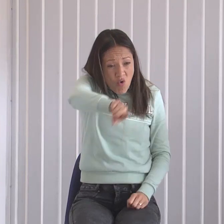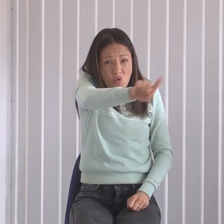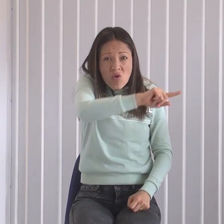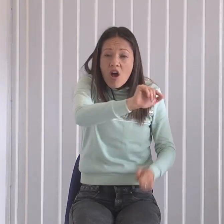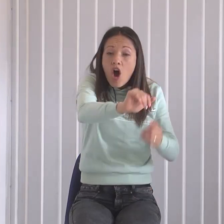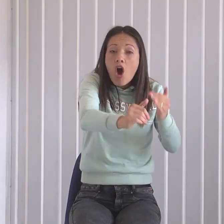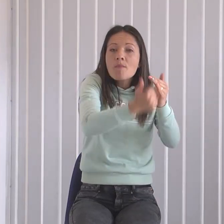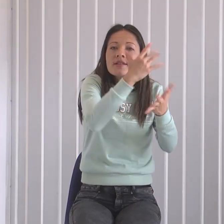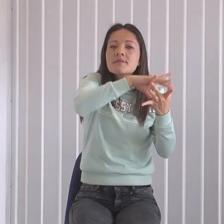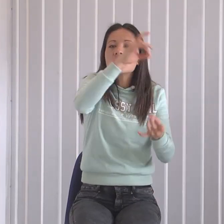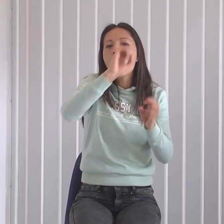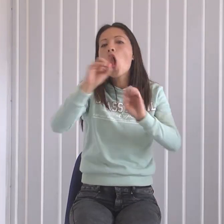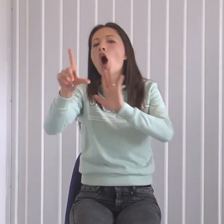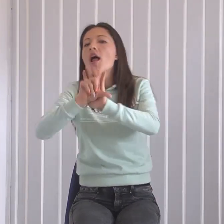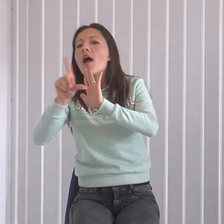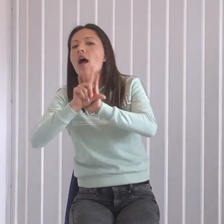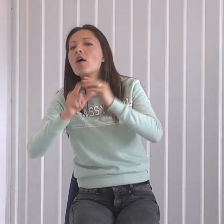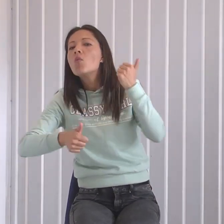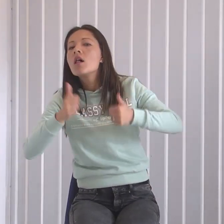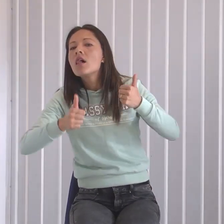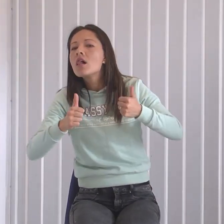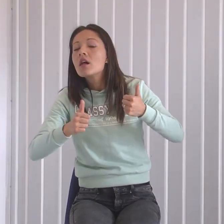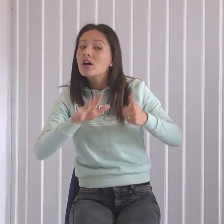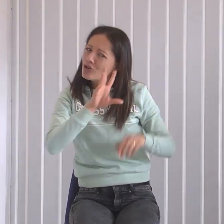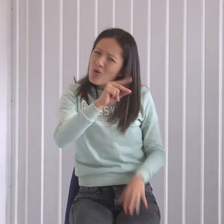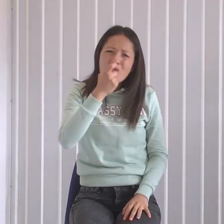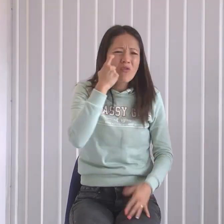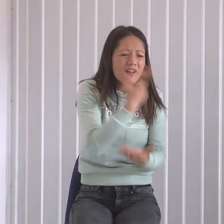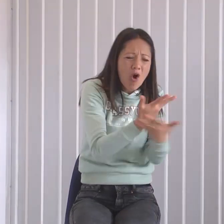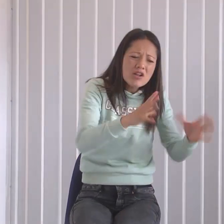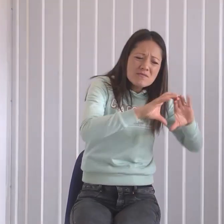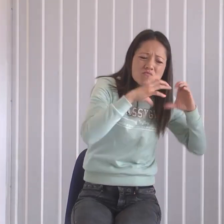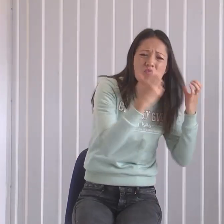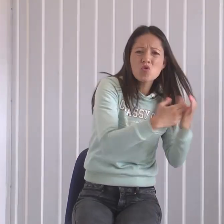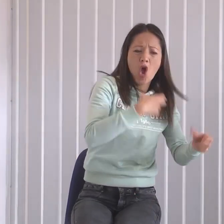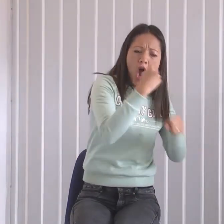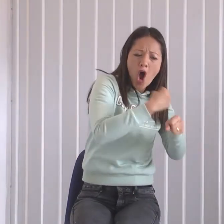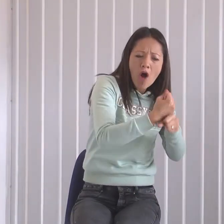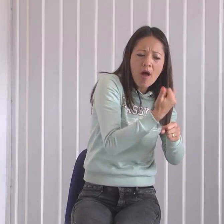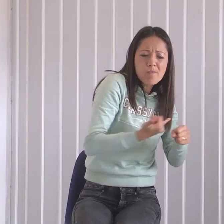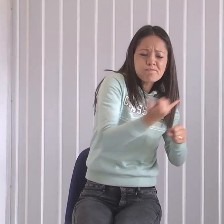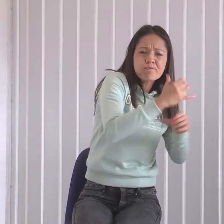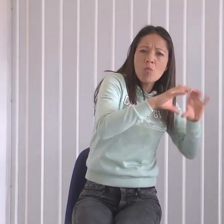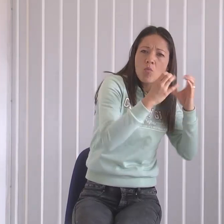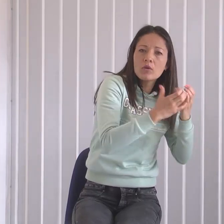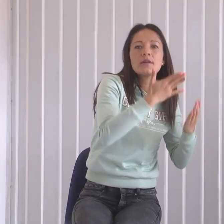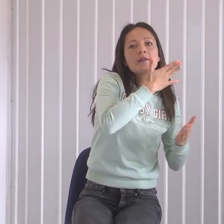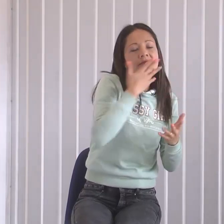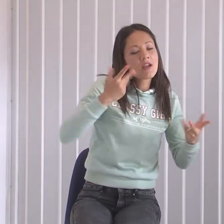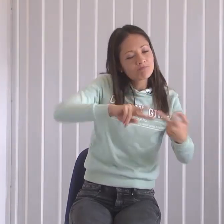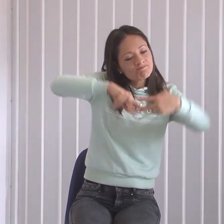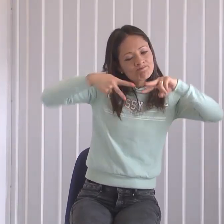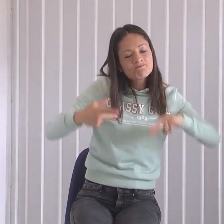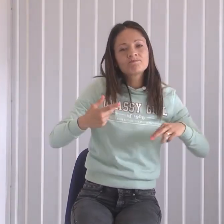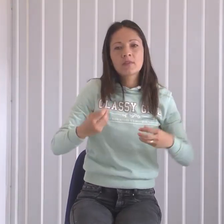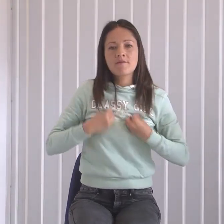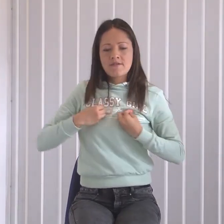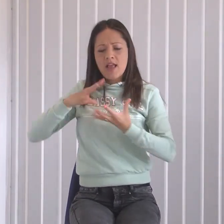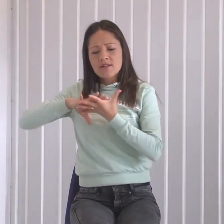por el Espíritu o por la ley. No busquen las cosas de este mundo, no busquen las obras de este mundo. Vivan por el